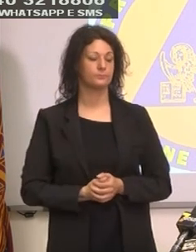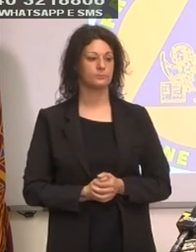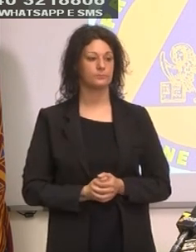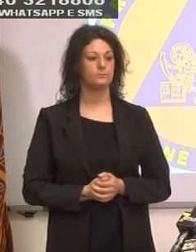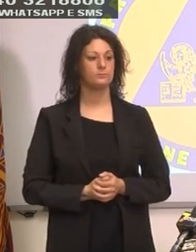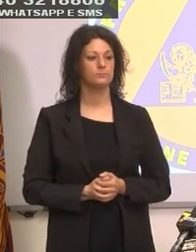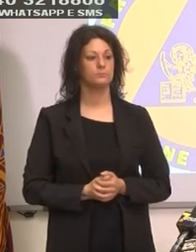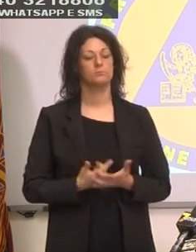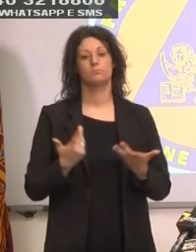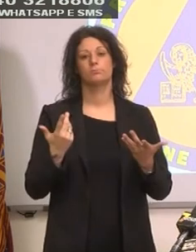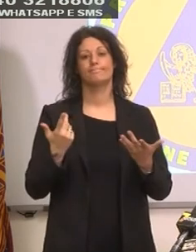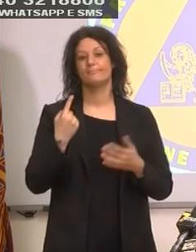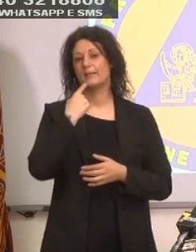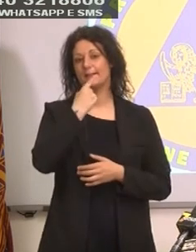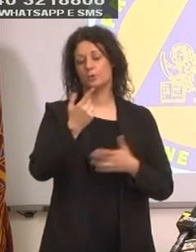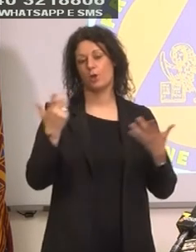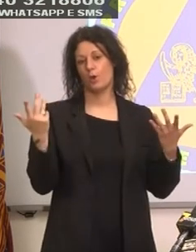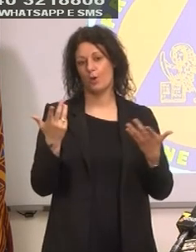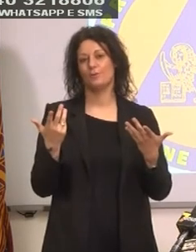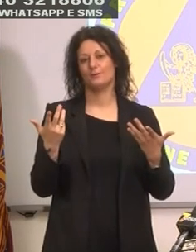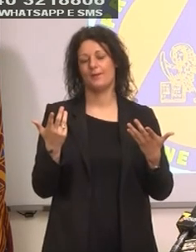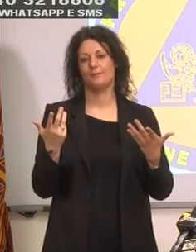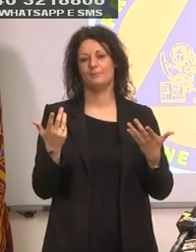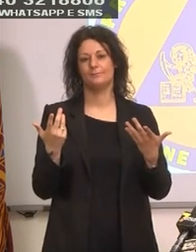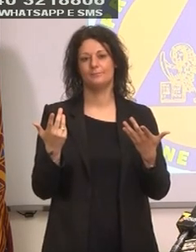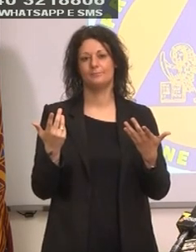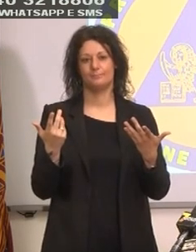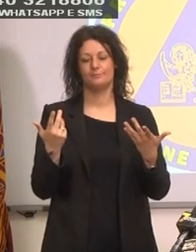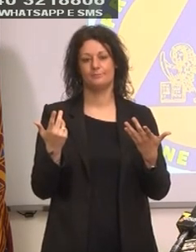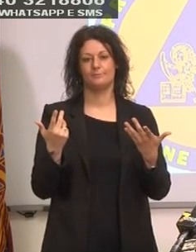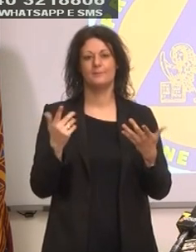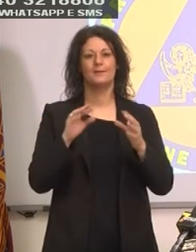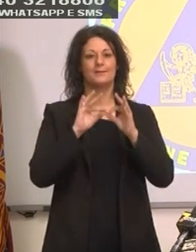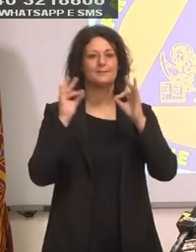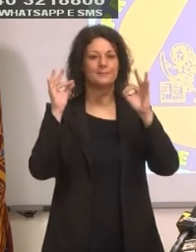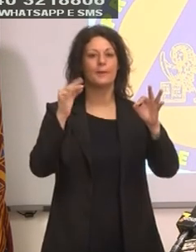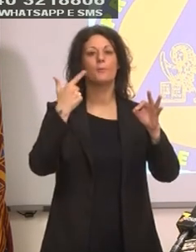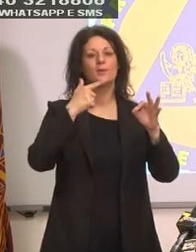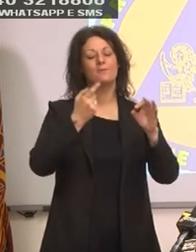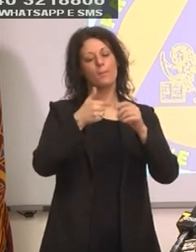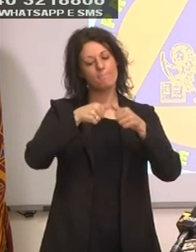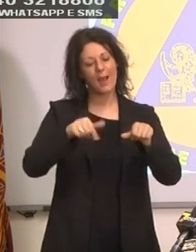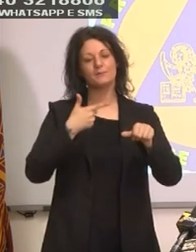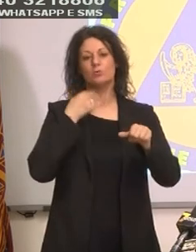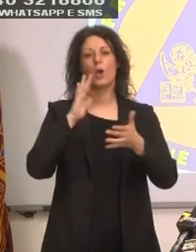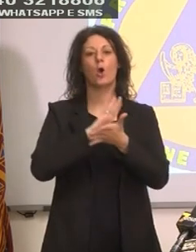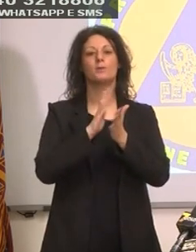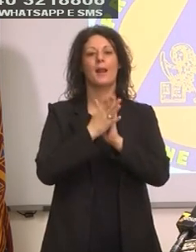diciamo sottointeso che dietro quelle dichiarazioni c'era comunque il tema del contratto per l'autonomia.